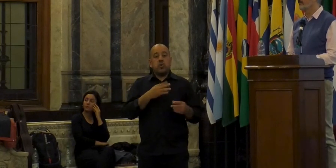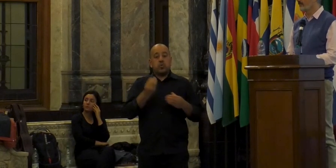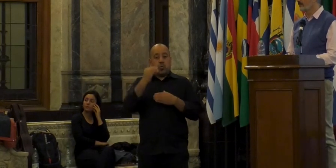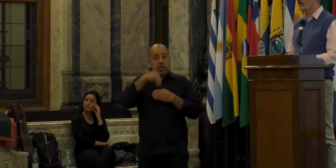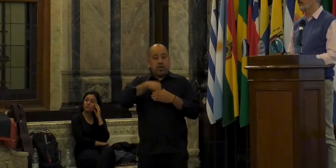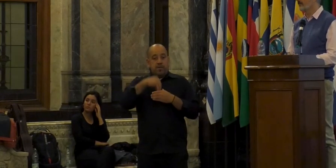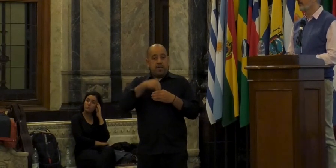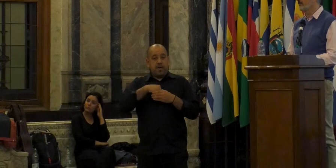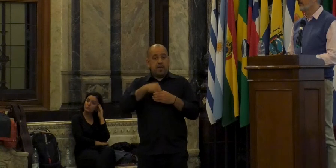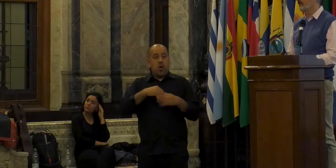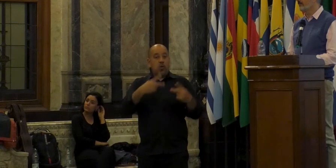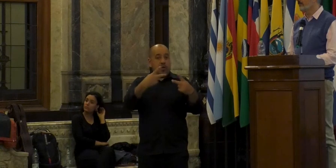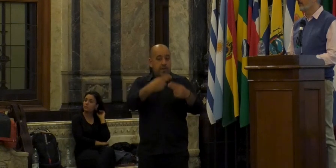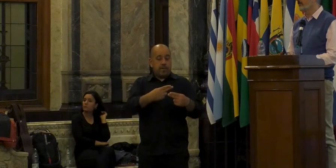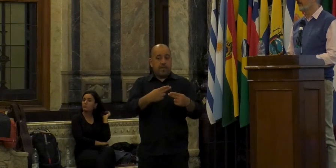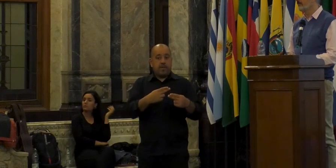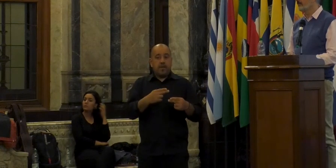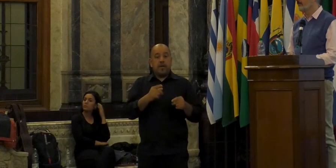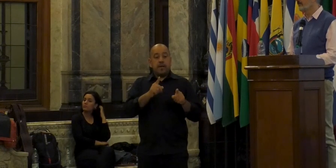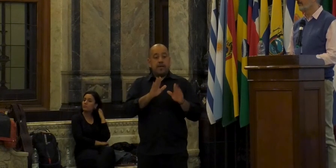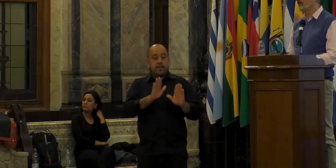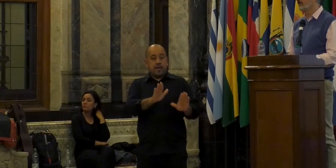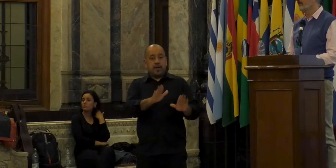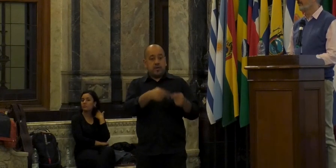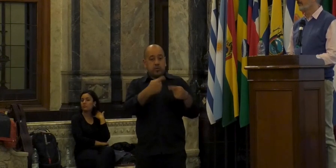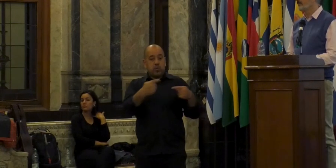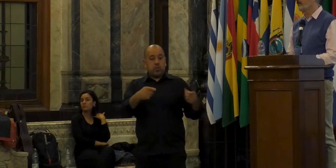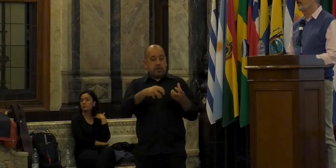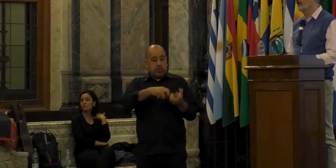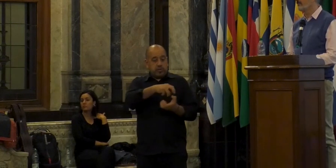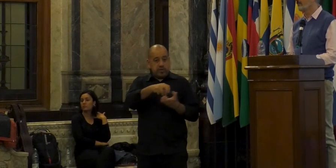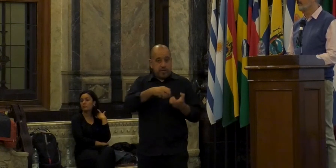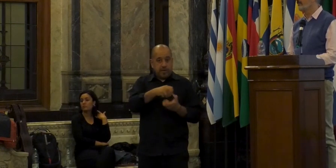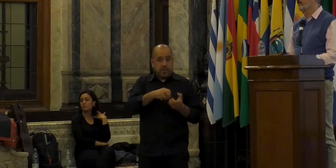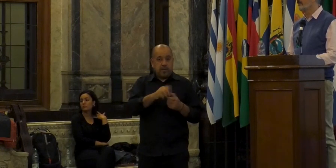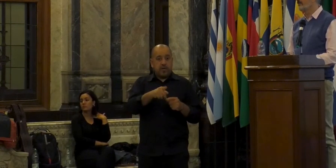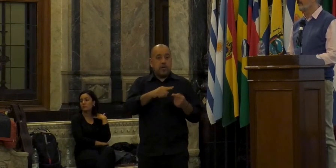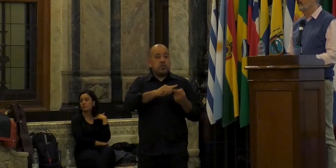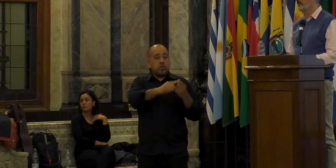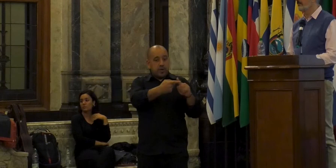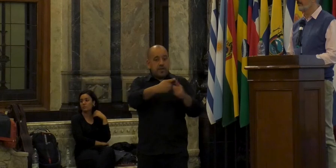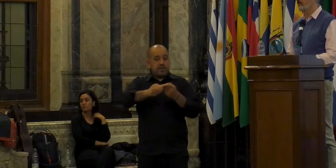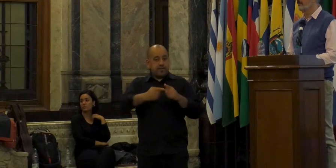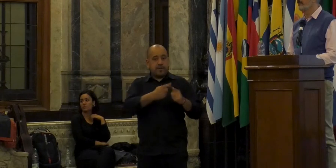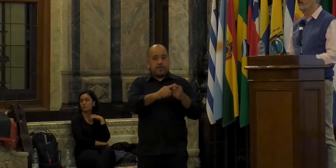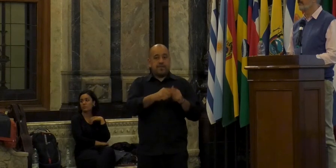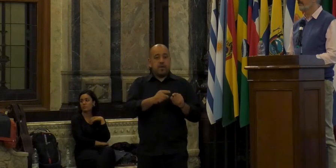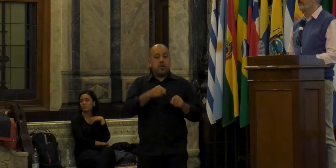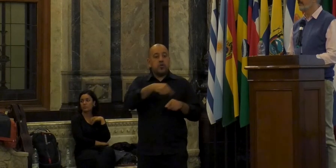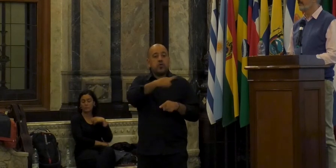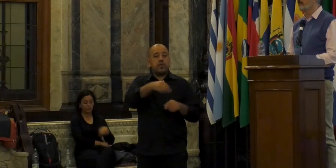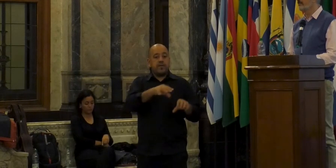podríamos decir, siendo Marx, está en sus cosas, en sus enriedos, en sus relaciones, en los ámbitos que habita,